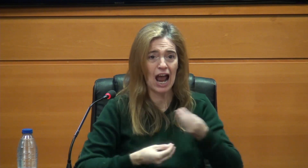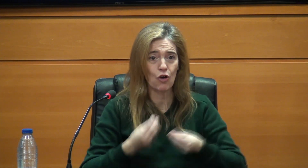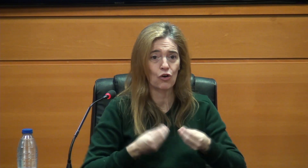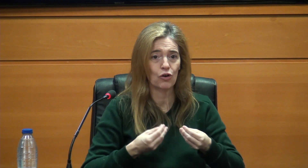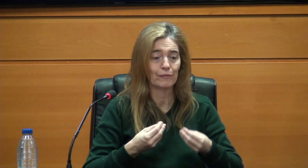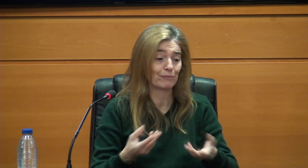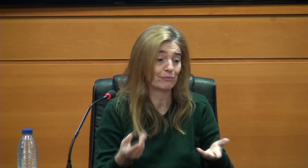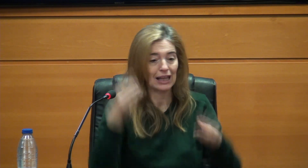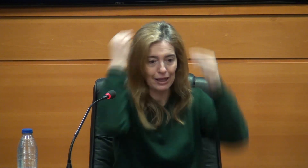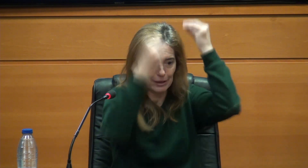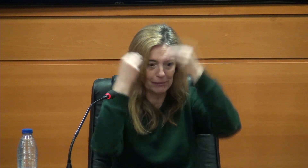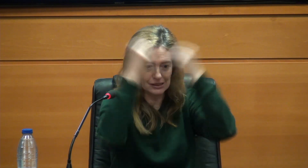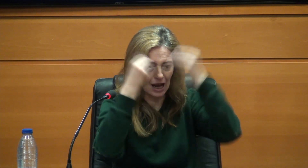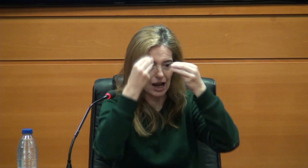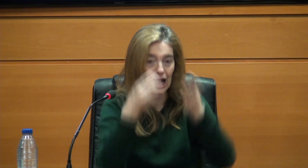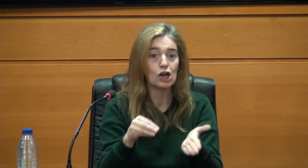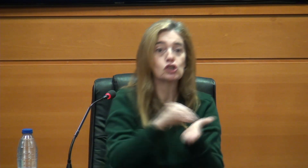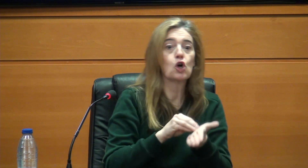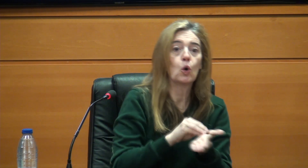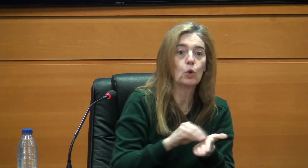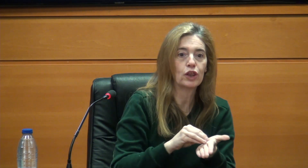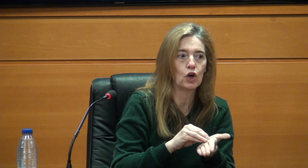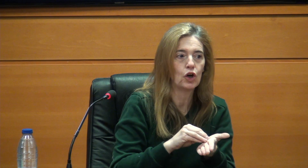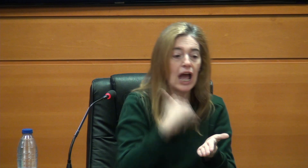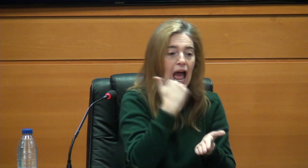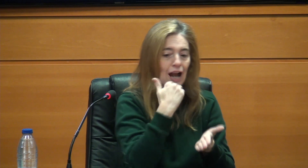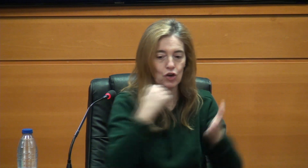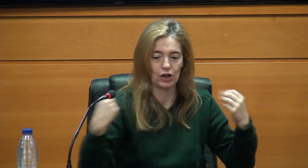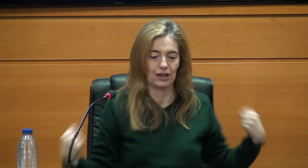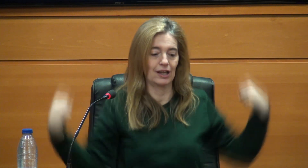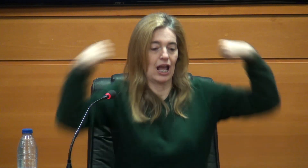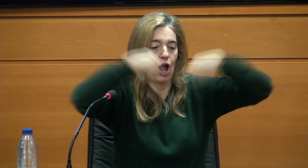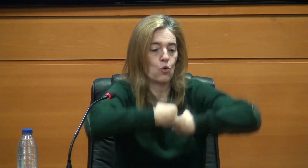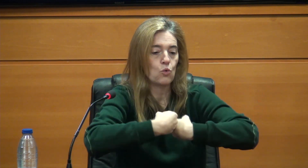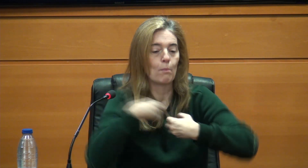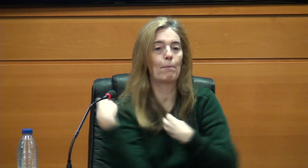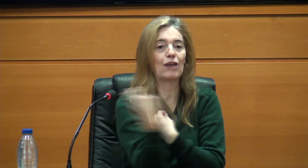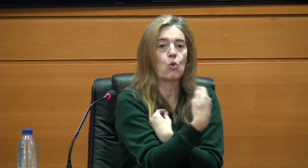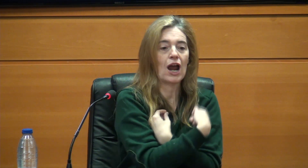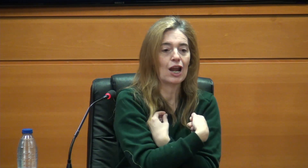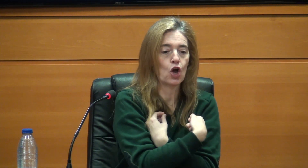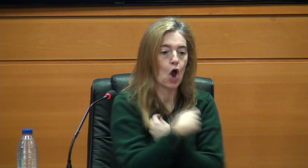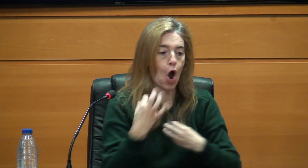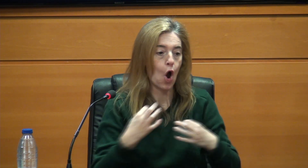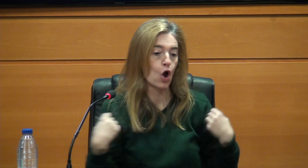Y qué hago tengo que pensar una solución me pongo un abrigo un pañuelo